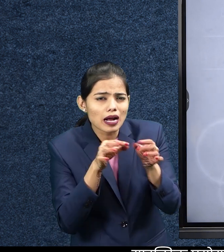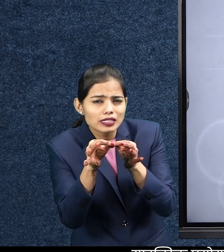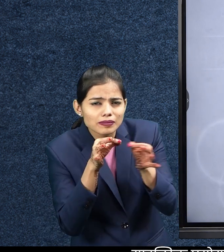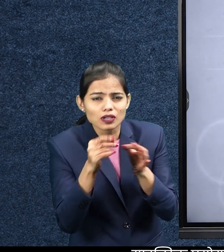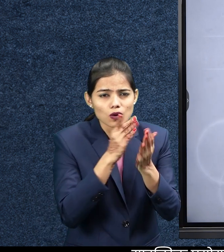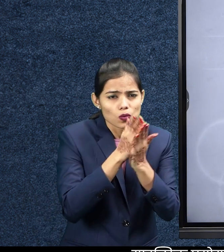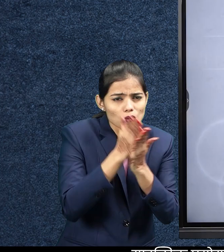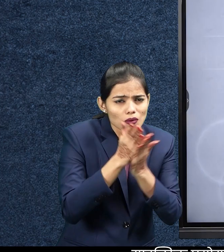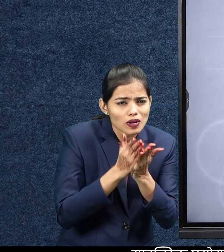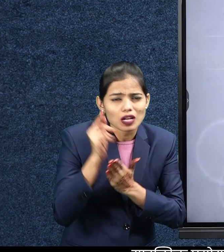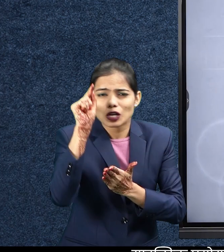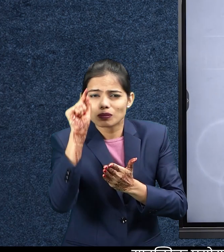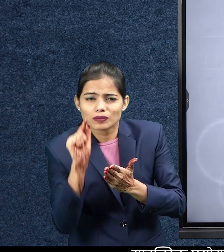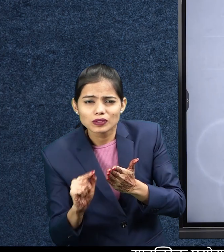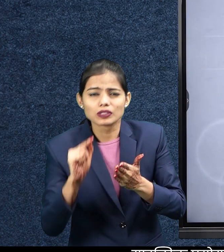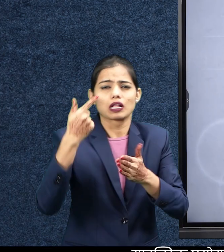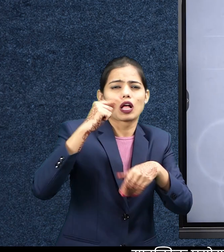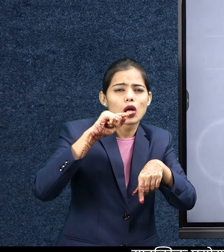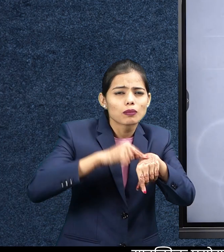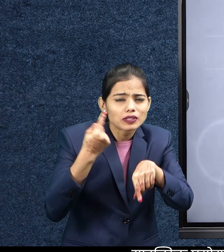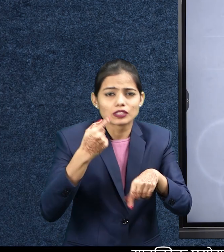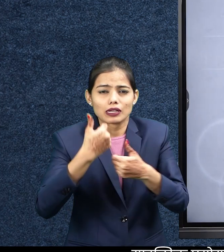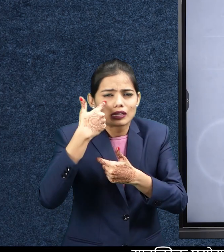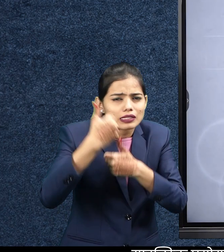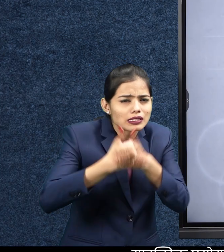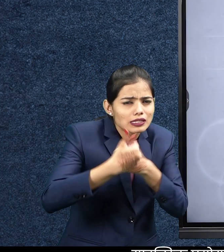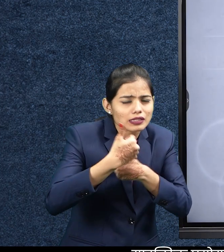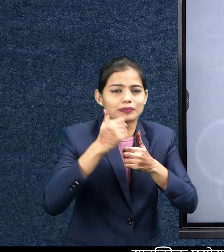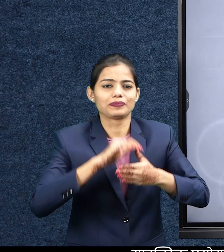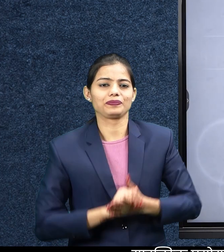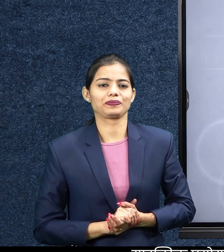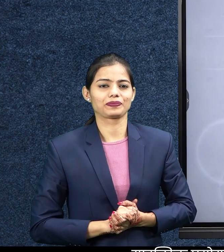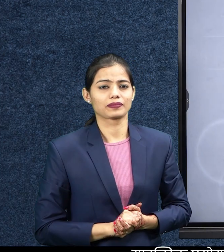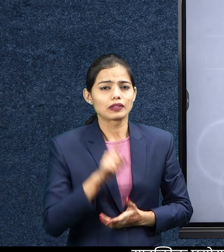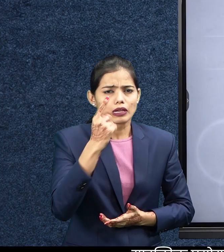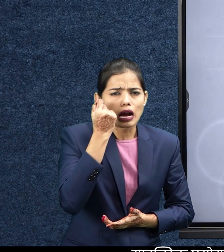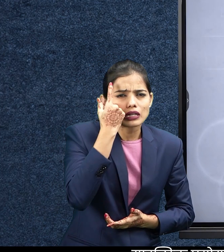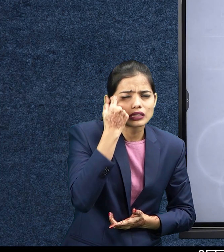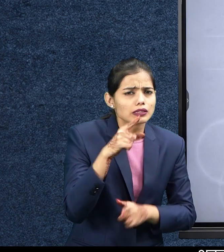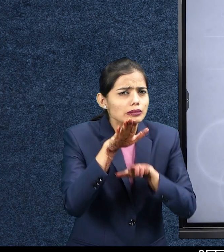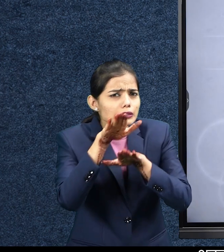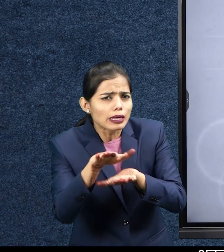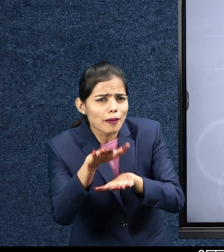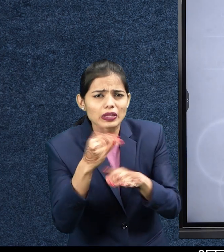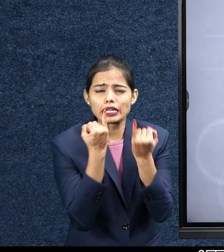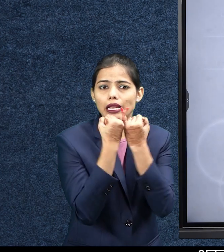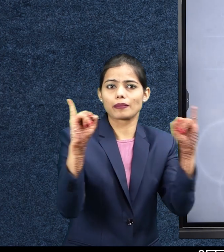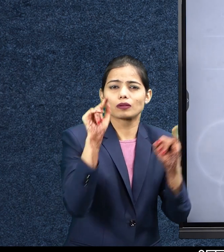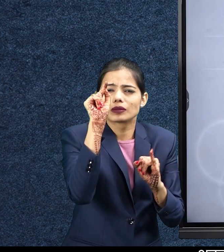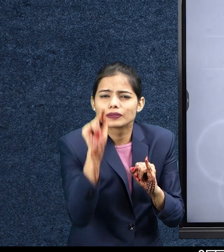यथेच्छिक प्रयोगांमधील घटनांचे प्रकार परिभाषित आणि वर्णन करा. अवलंबून आणि स्वतंत्र घटना समजून